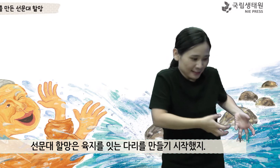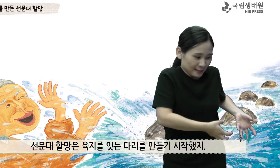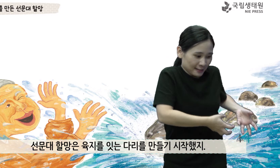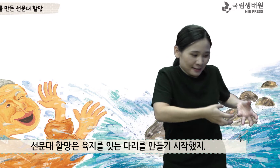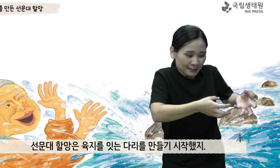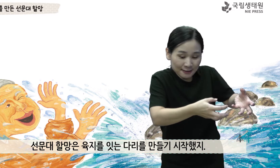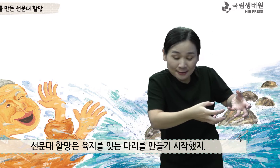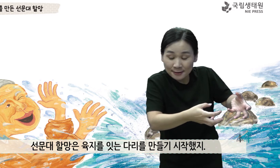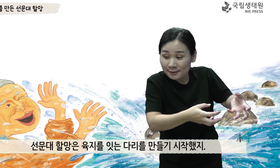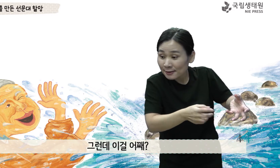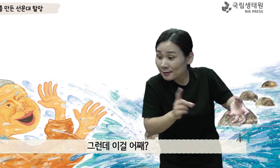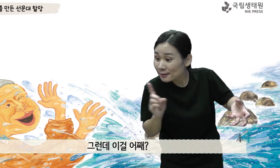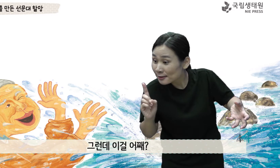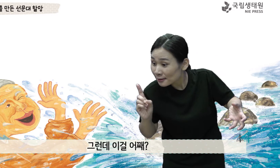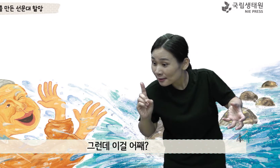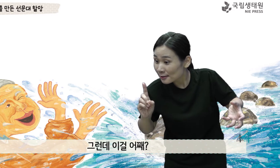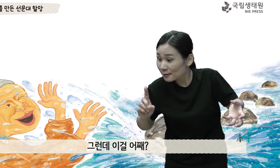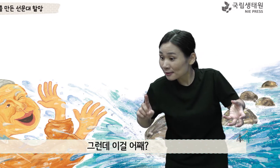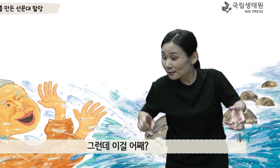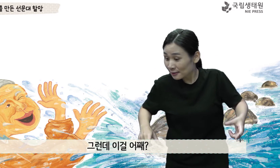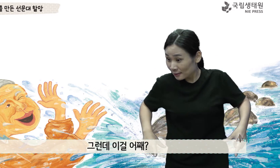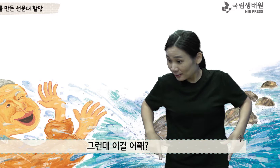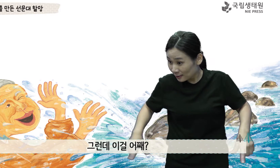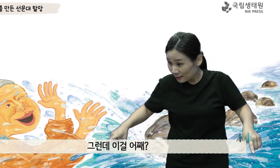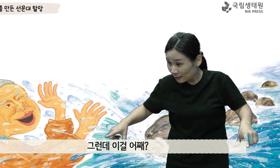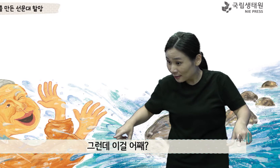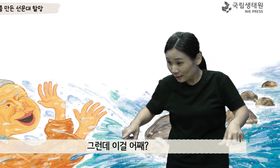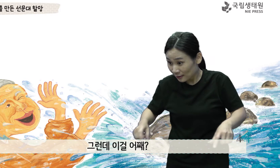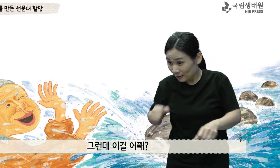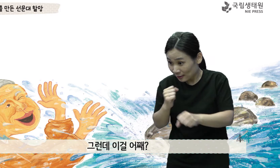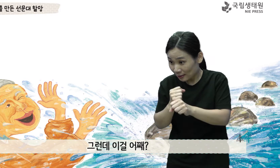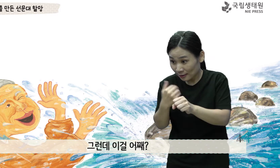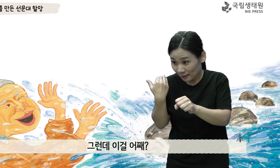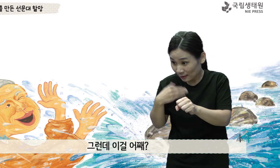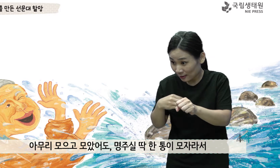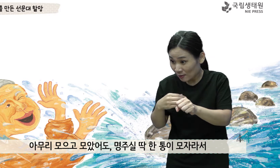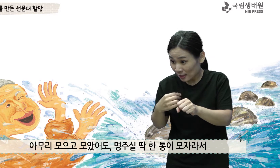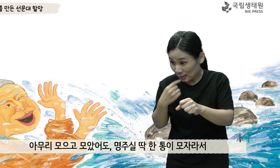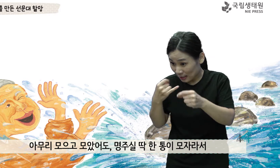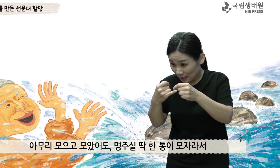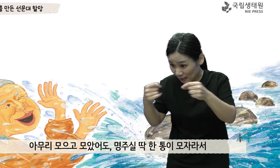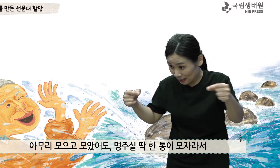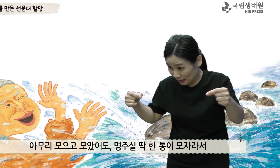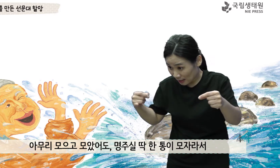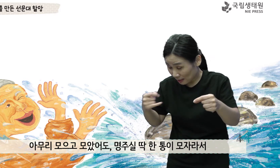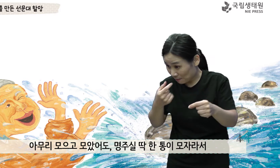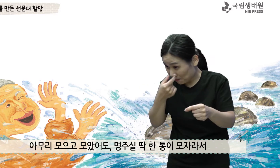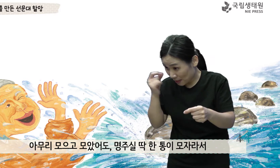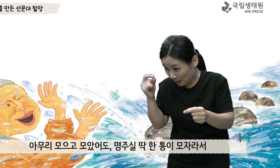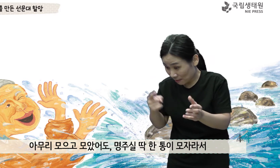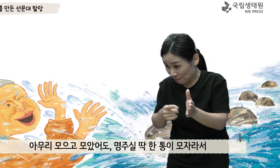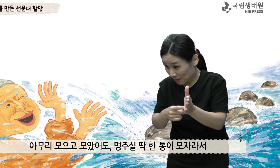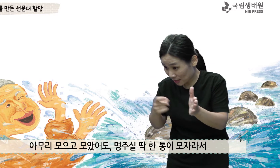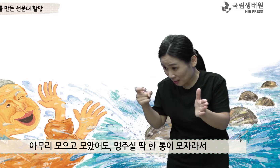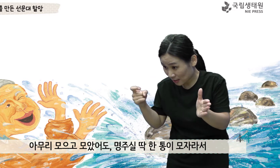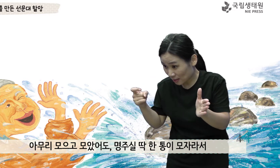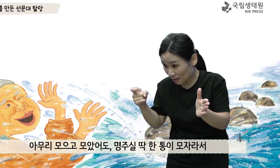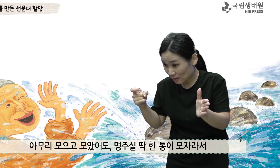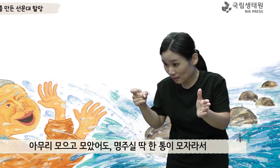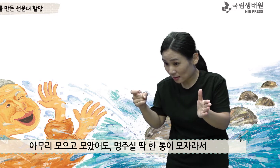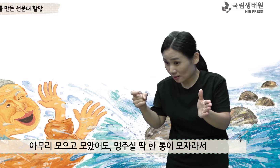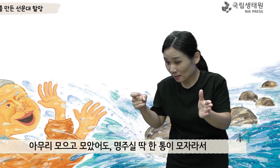시작했지. 그런데 이걸 어째? 아무리 모으고 모았어도